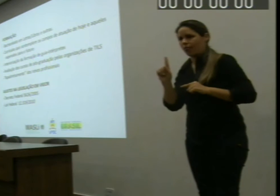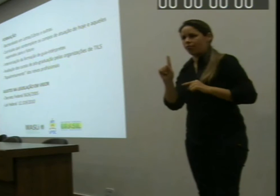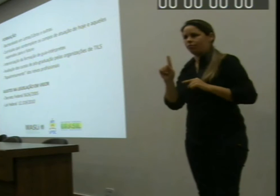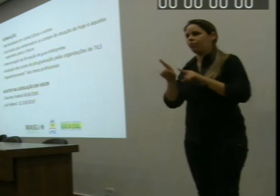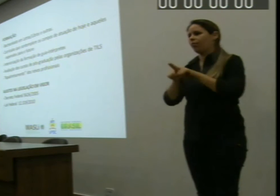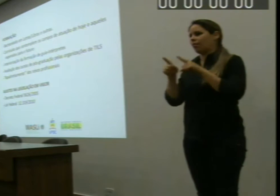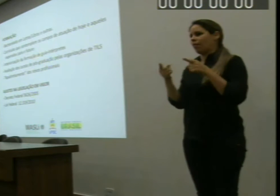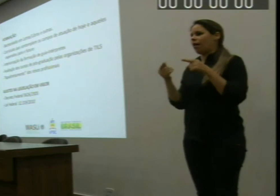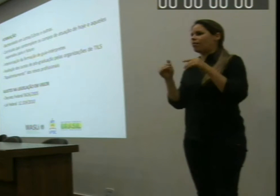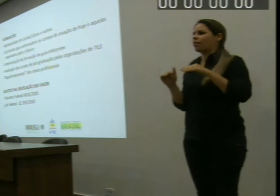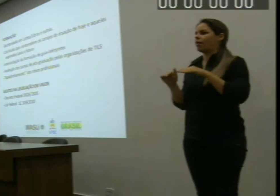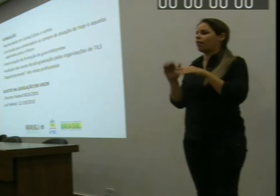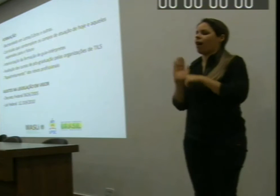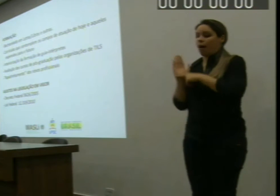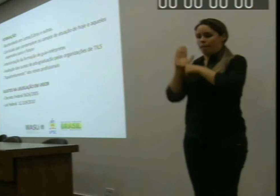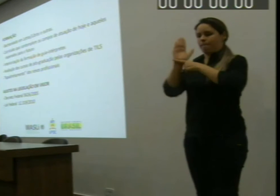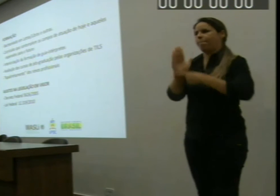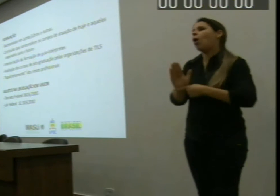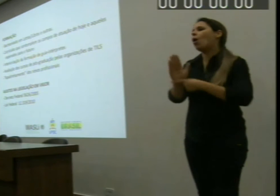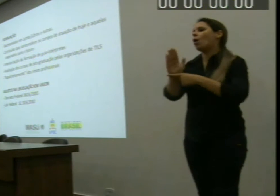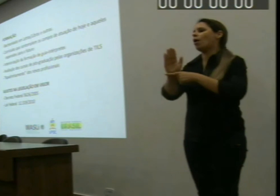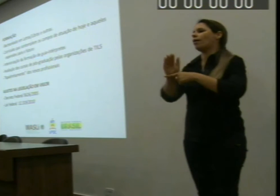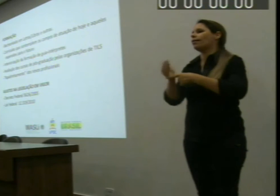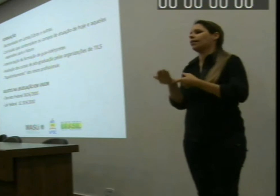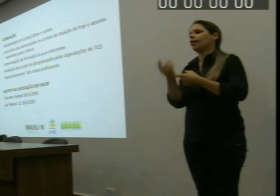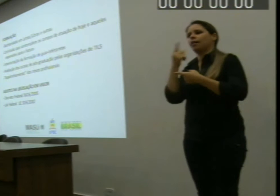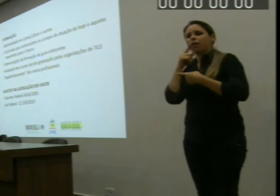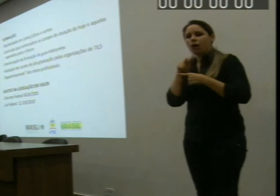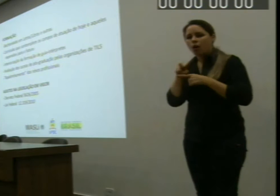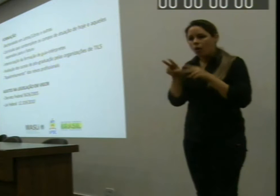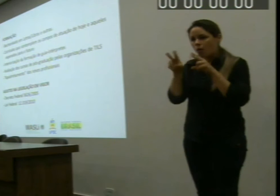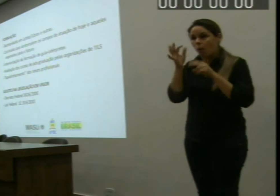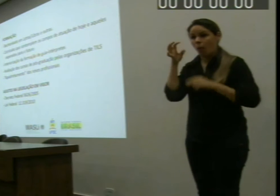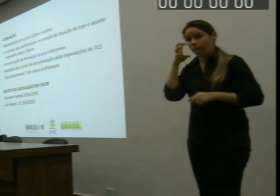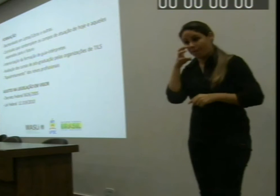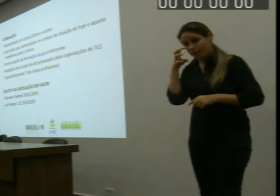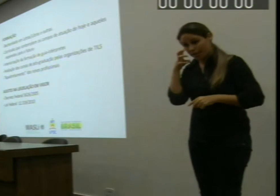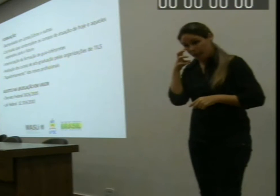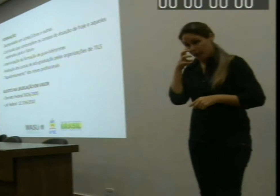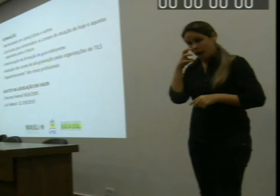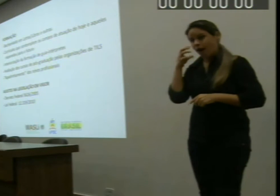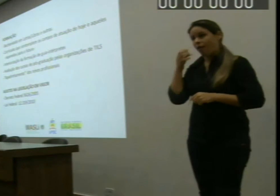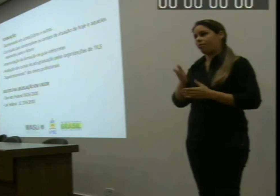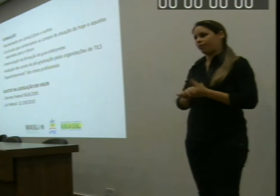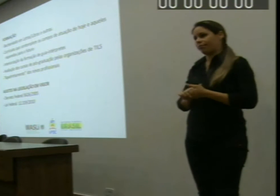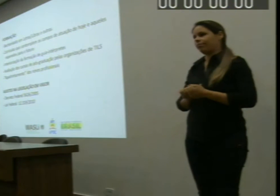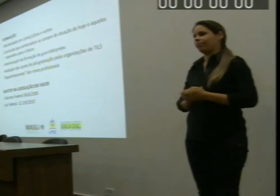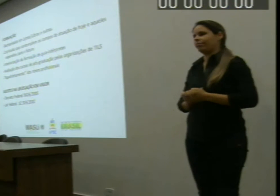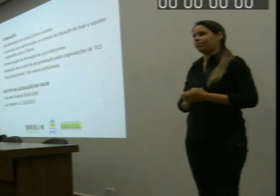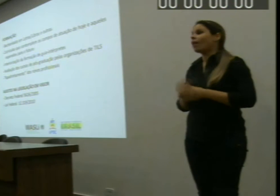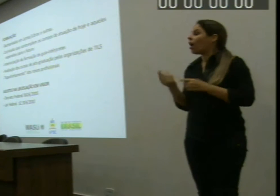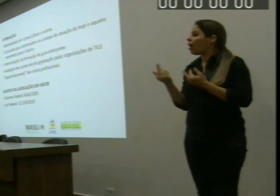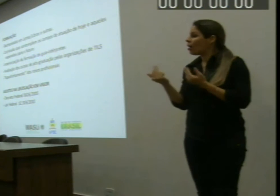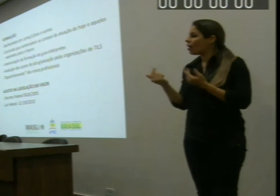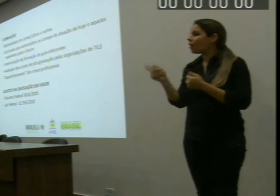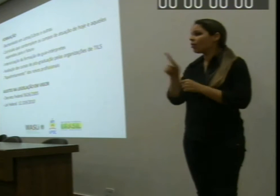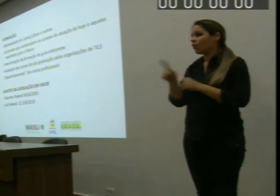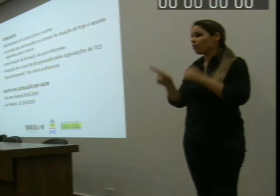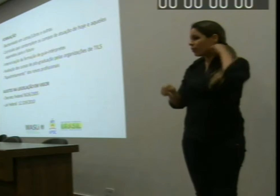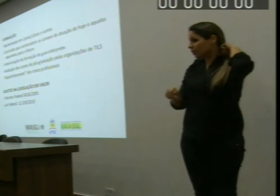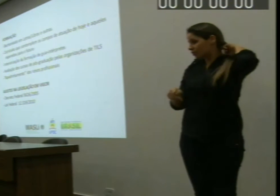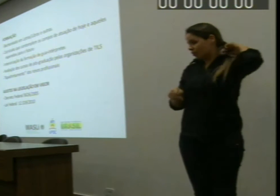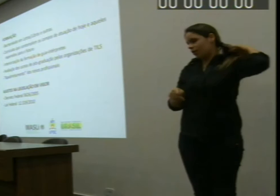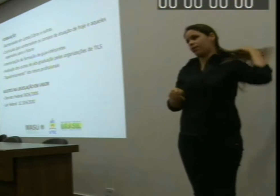é um aprendiz e a gente vai ajudá-lo a corrigir os seus erros assim como acontece com os professores né os professores também fazem estágios vão para as